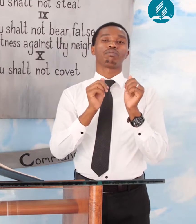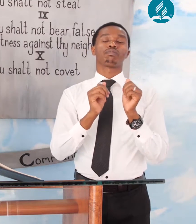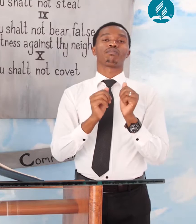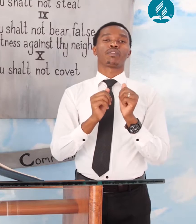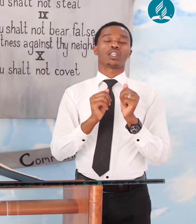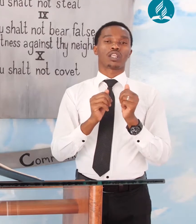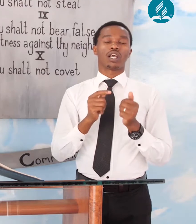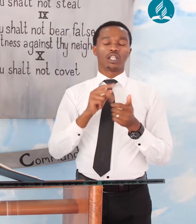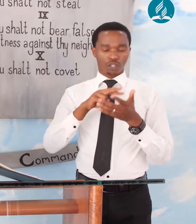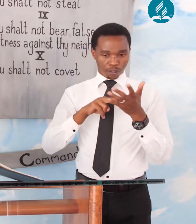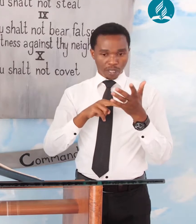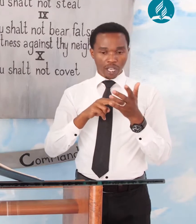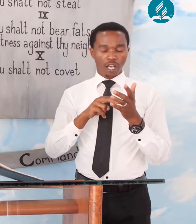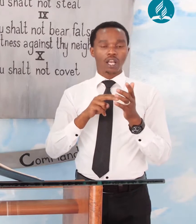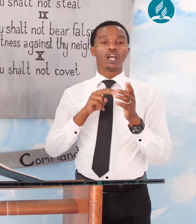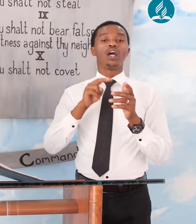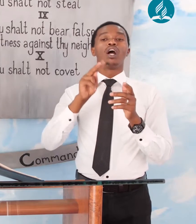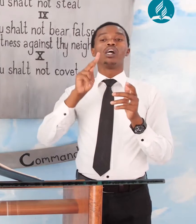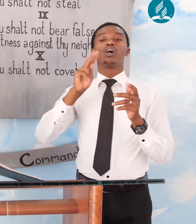kuva igice cya